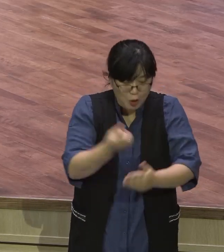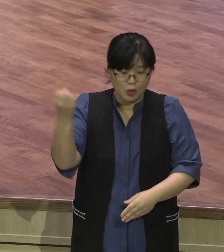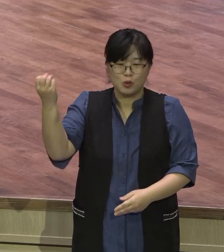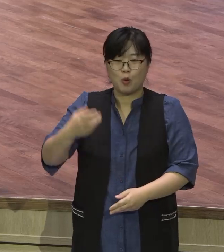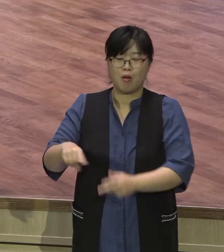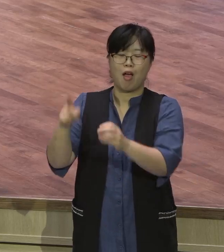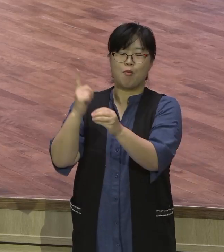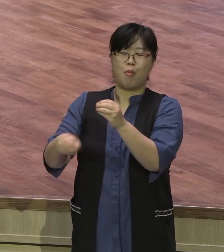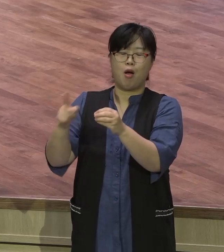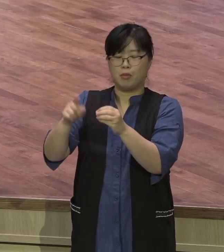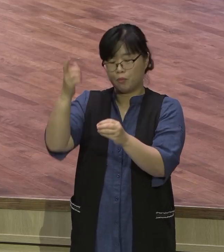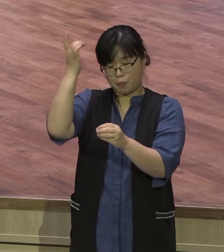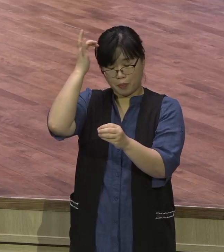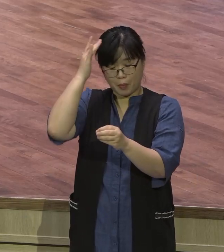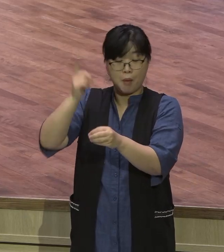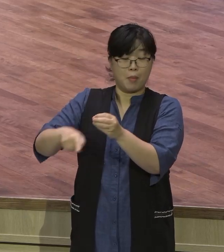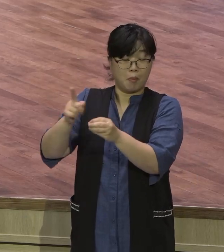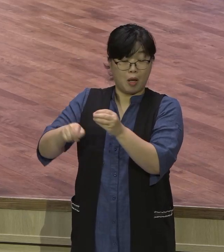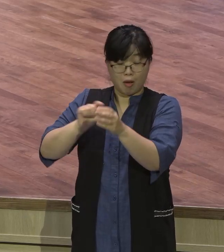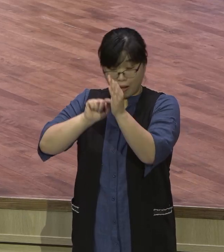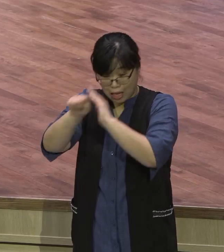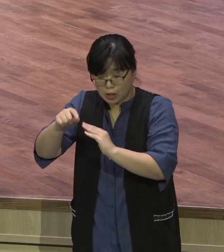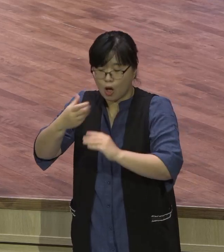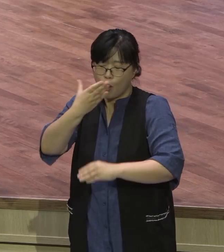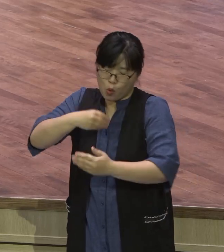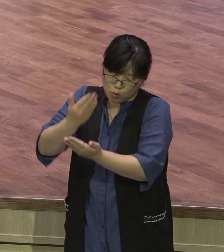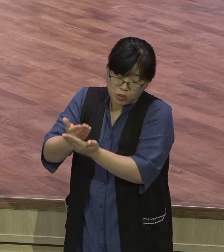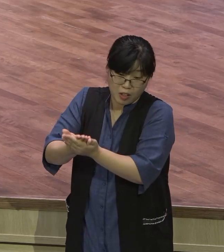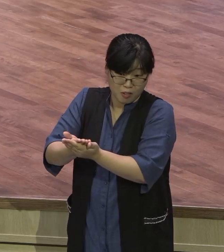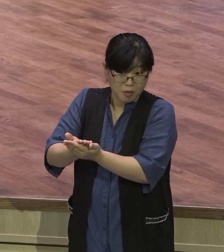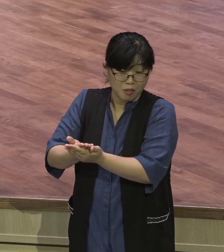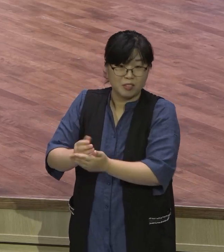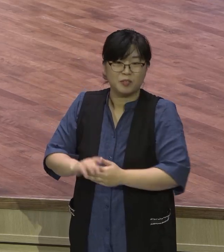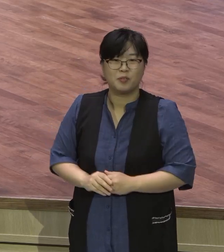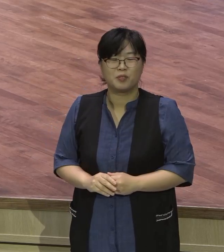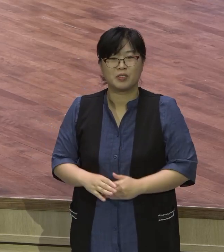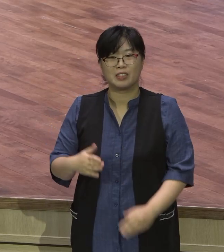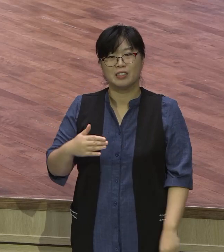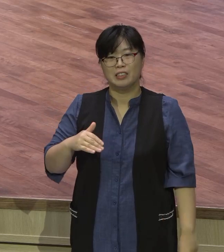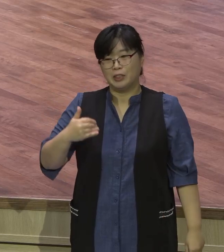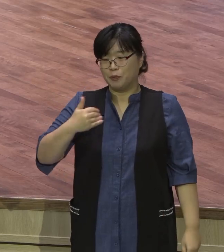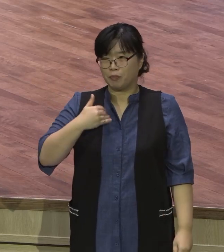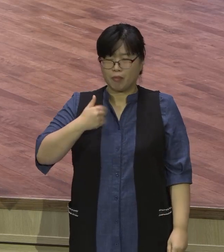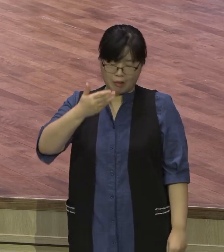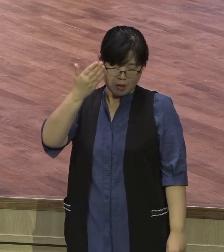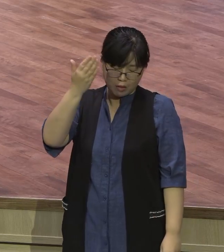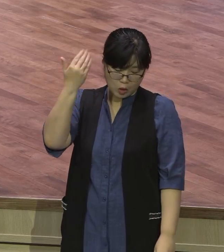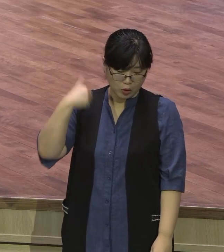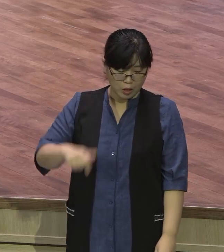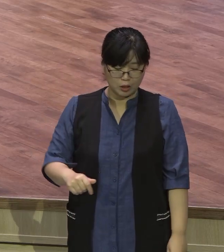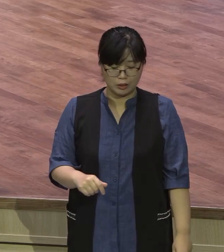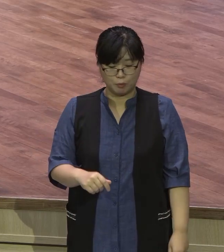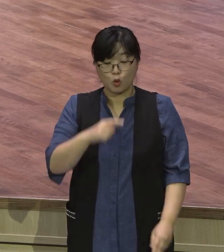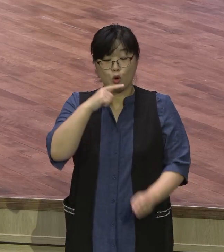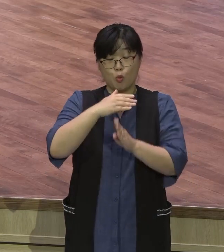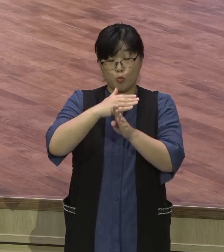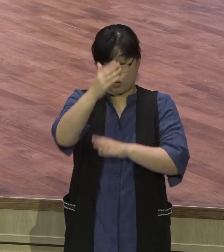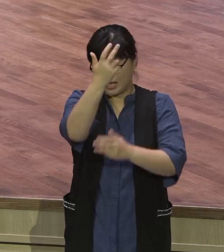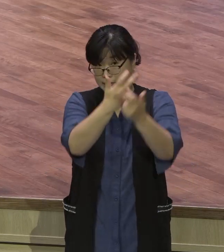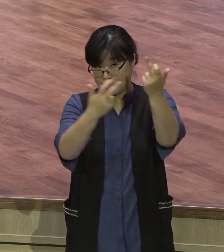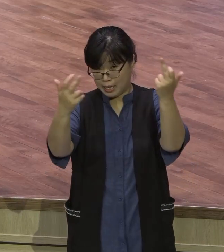북한산에 휴가를 갔는데 거기 절간이 북한산 절이 큰 절이 있는데 그 비가 막